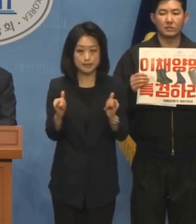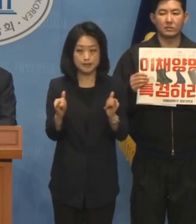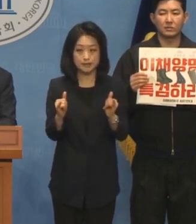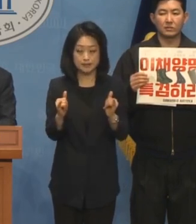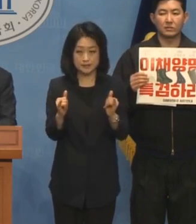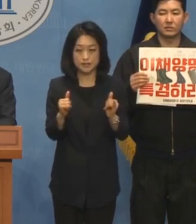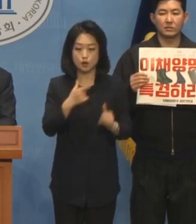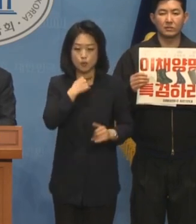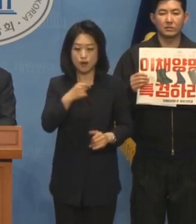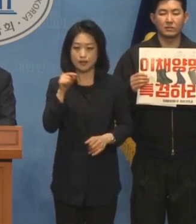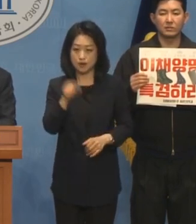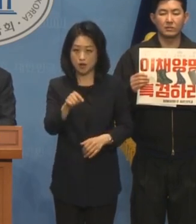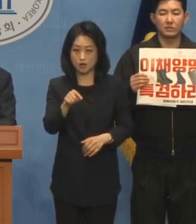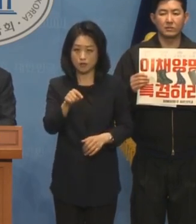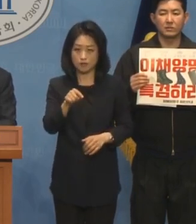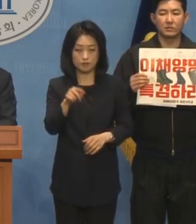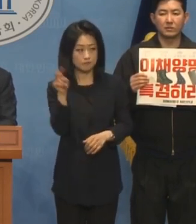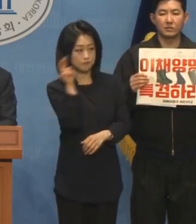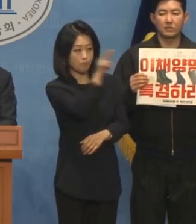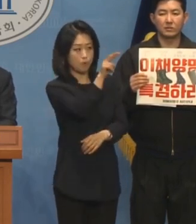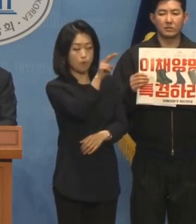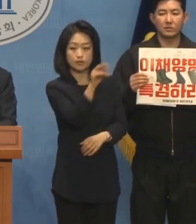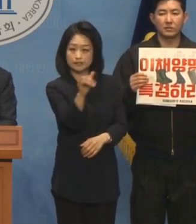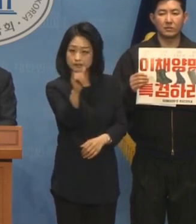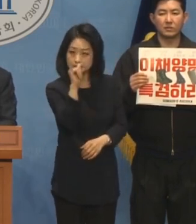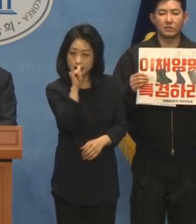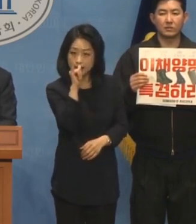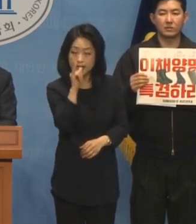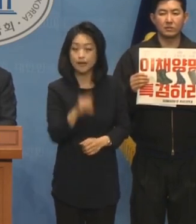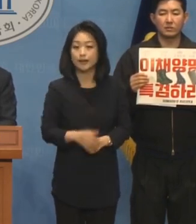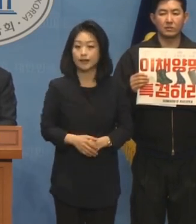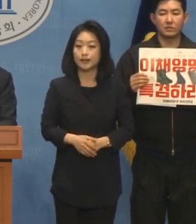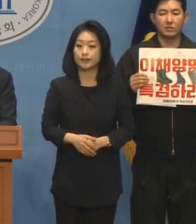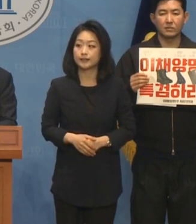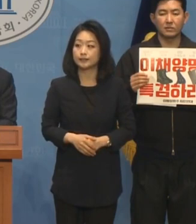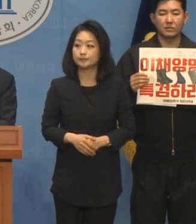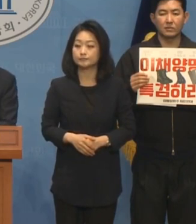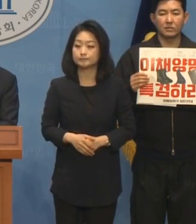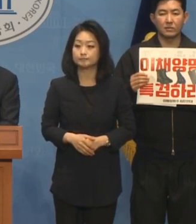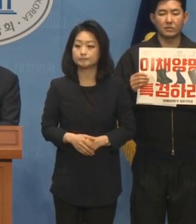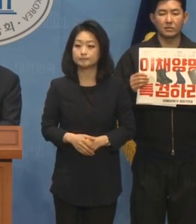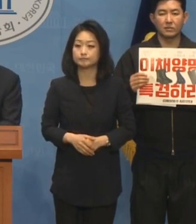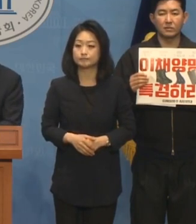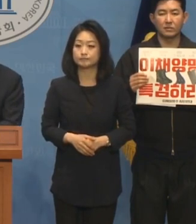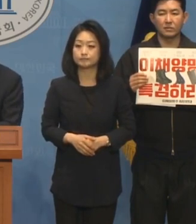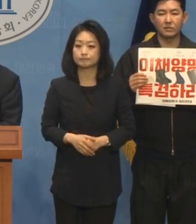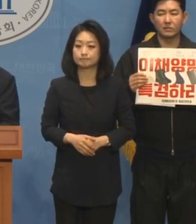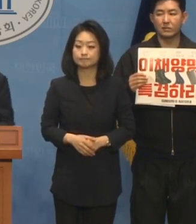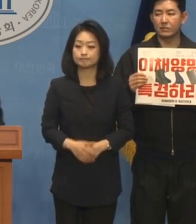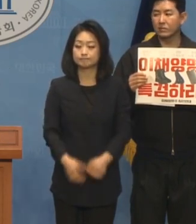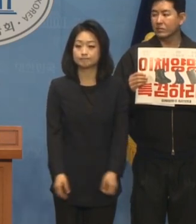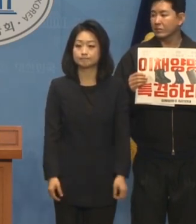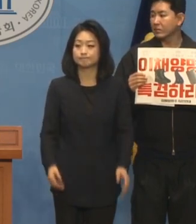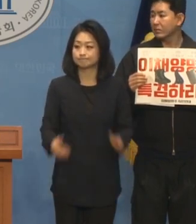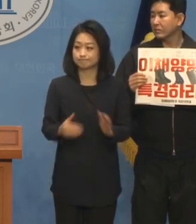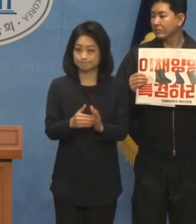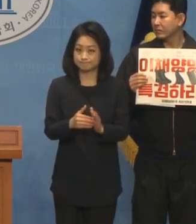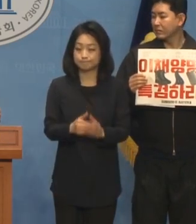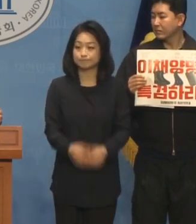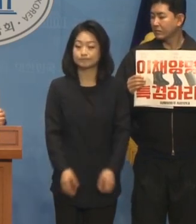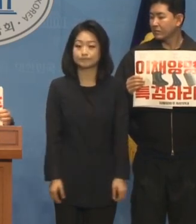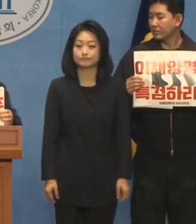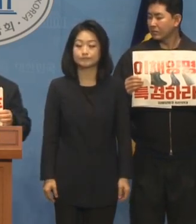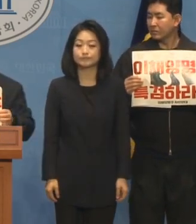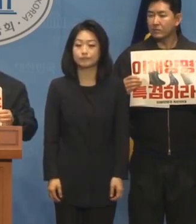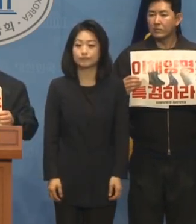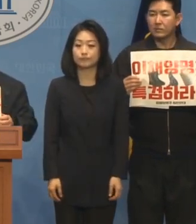목소리입니다 그리고 국민은 지켜보고 있습니다 거의 마지막일 수도 있습니다 이상입니다